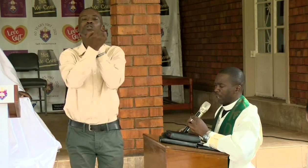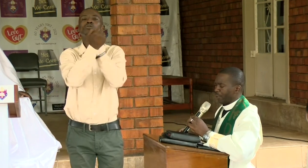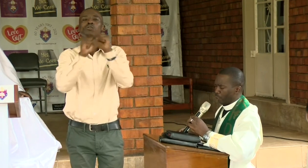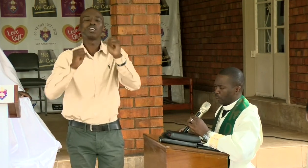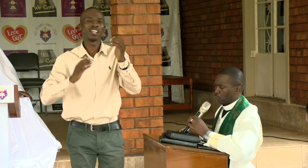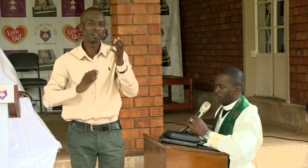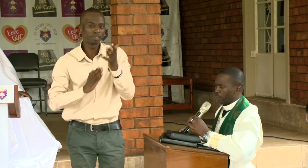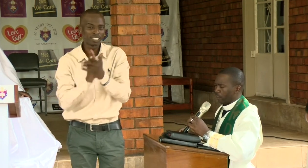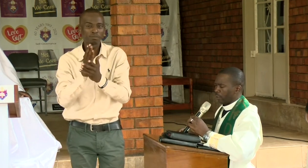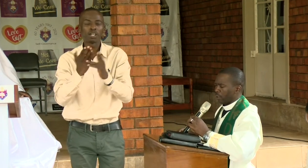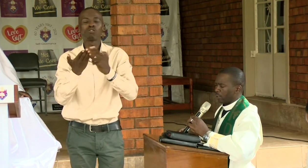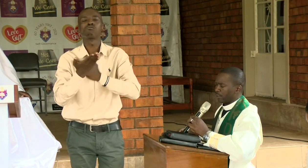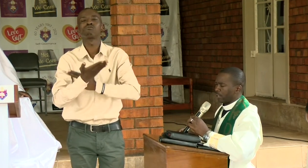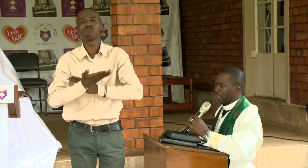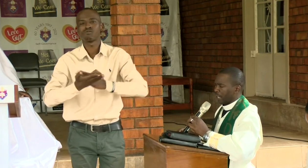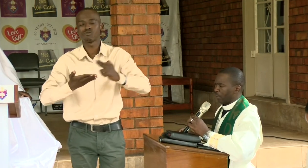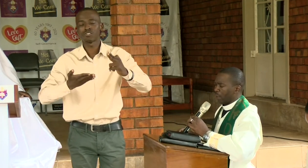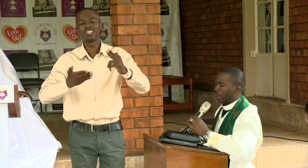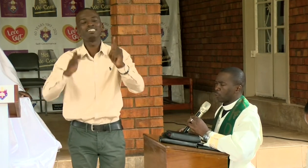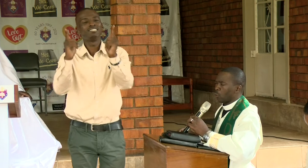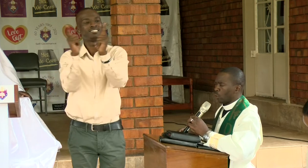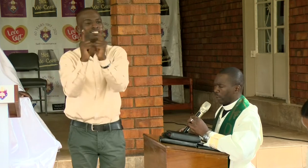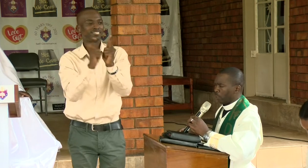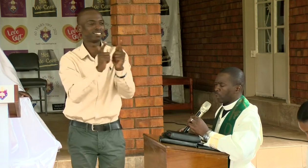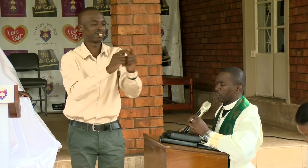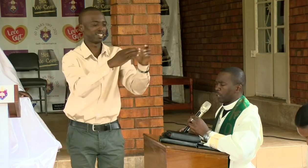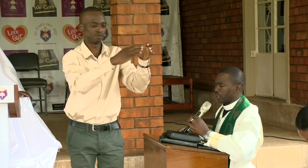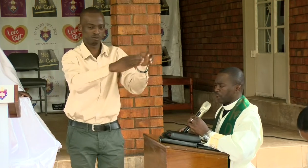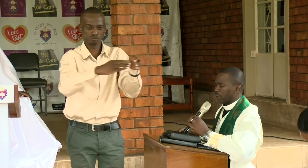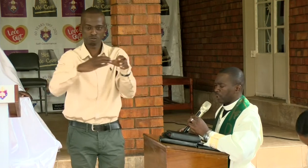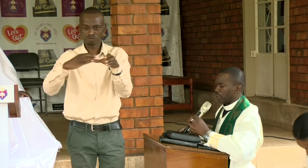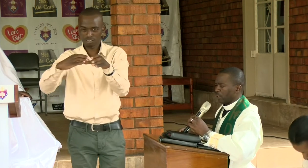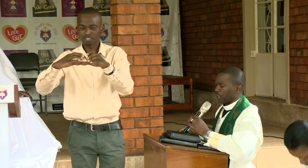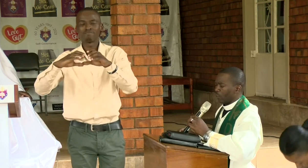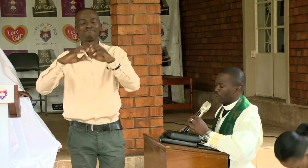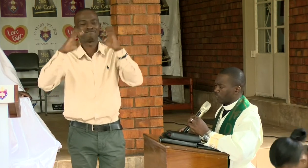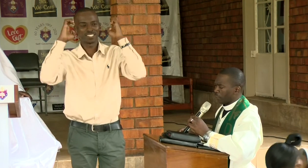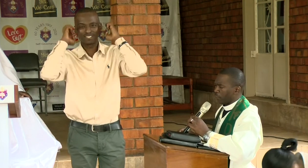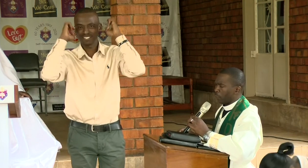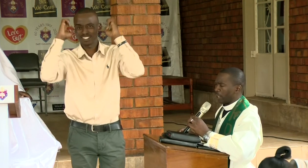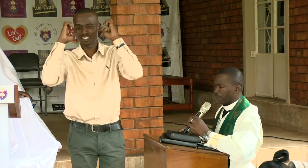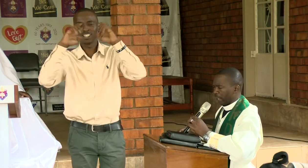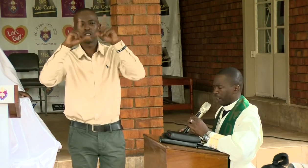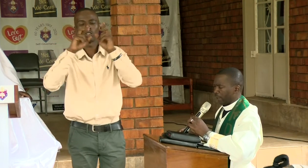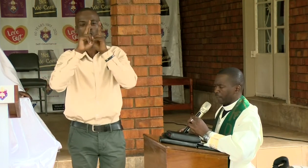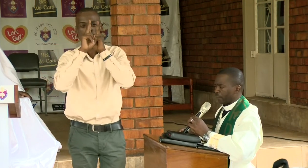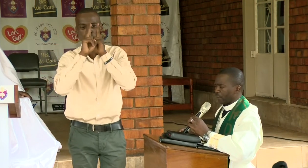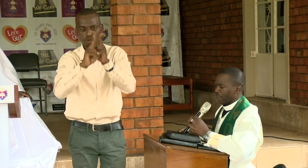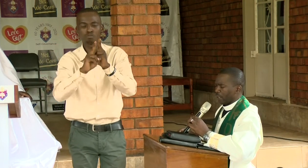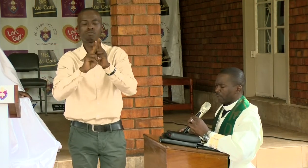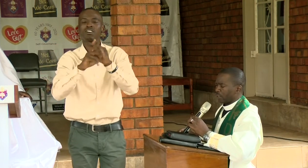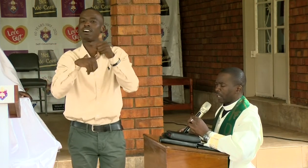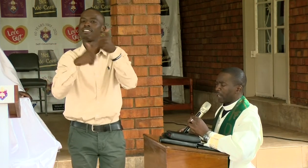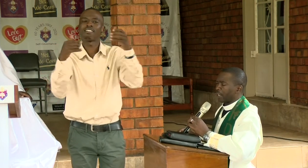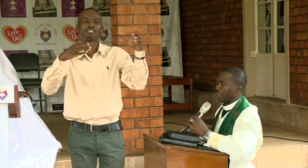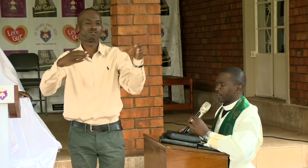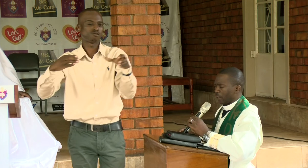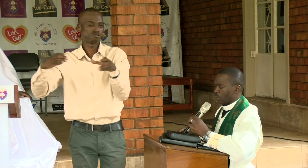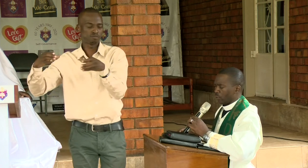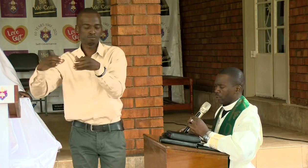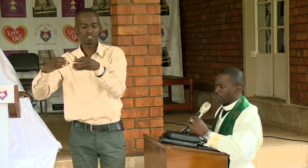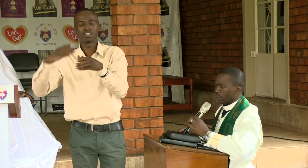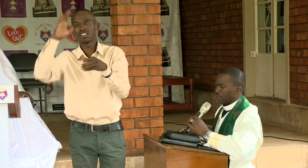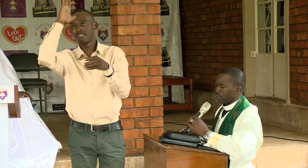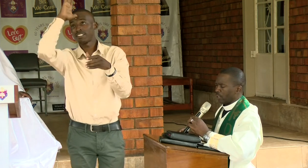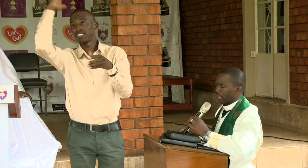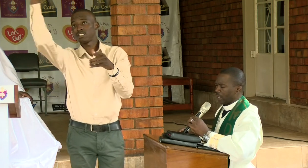n'amazima n'obutukuvu sinkana mukama ebitongole ebibulizi by'enjiri nga words of hope n'ebirala sinkana ekkanisa